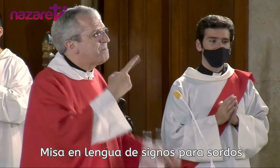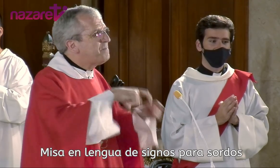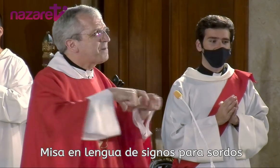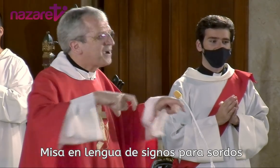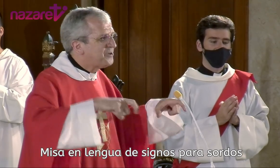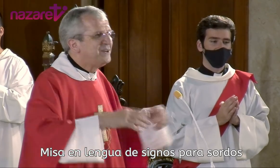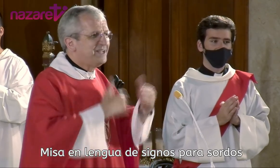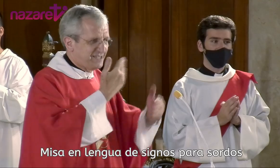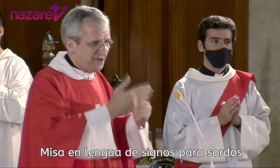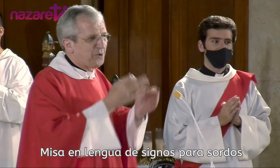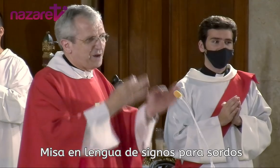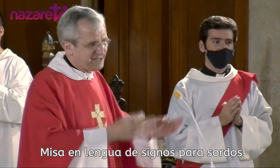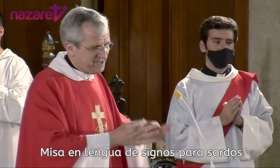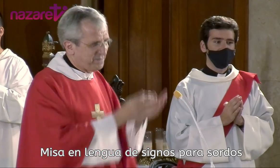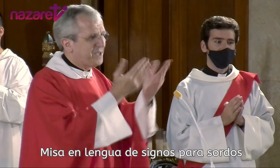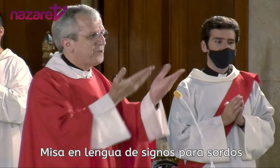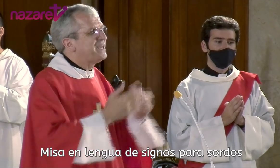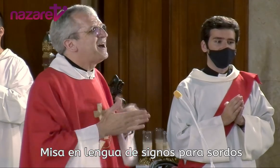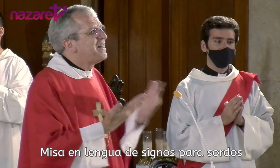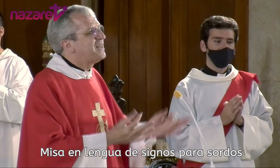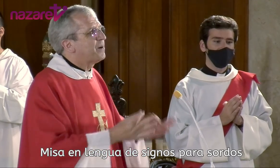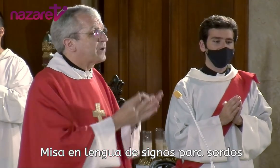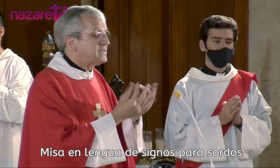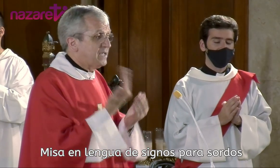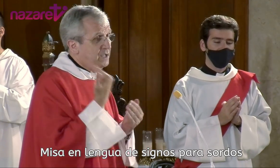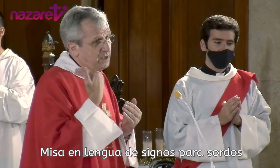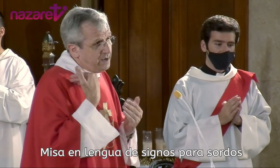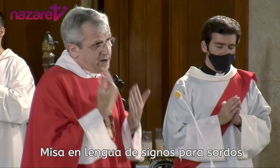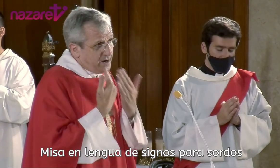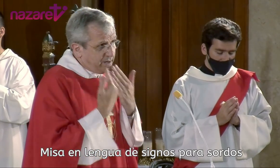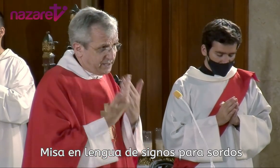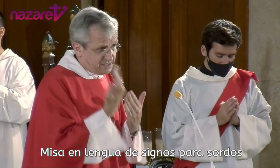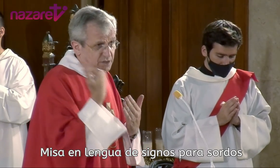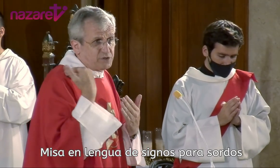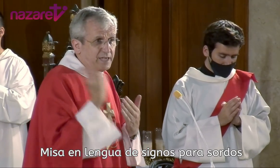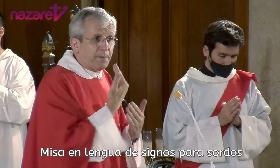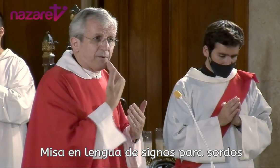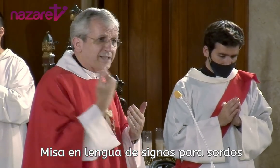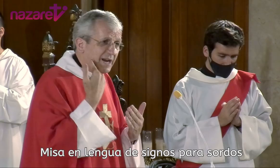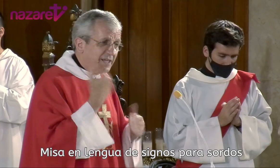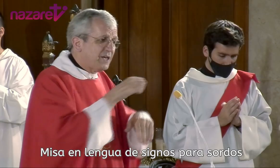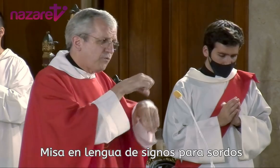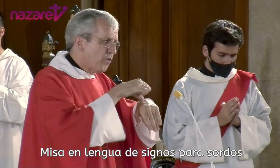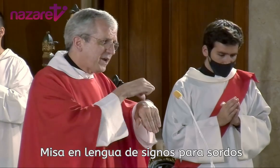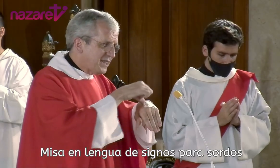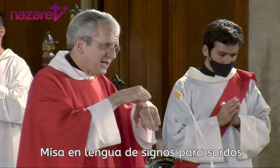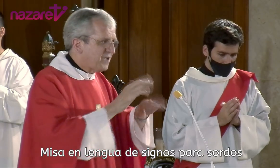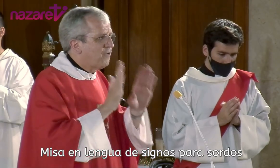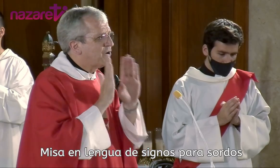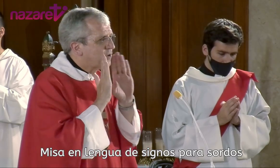primer banco, se colocaba siempre que podía celebrar Eucaristía. Gracias a Dios, ayer por la tarde fue ungida,